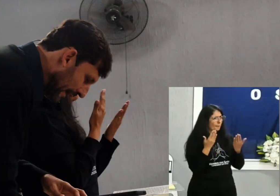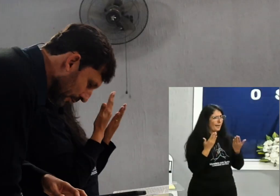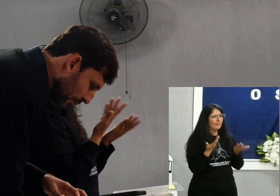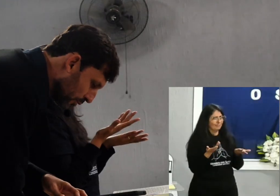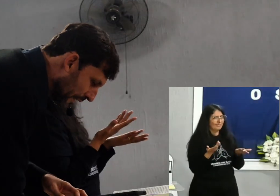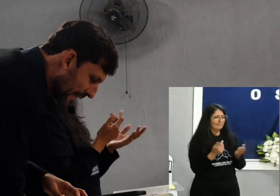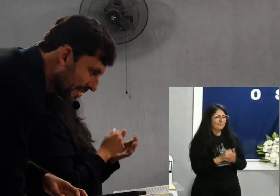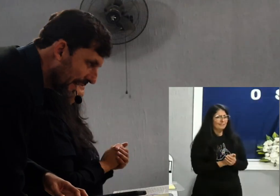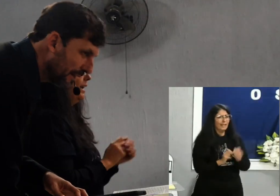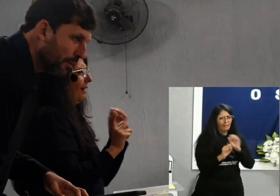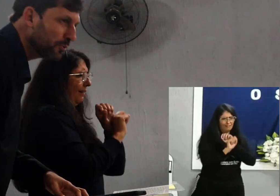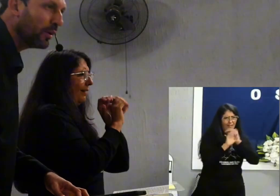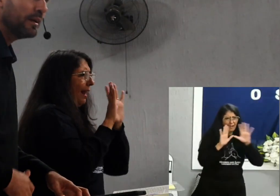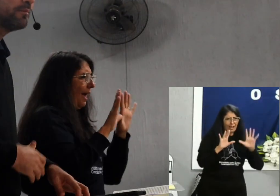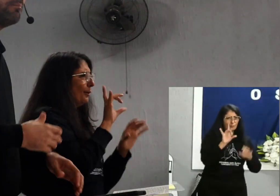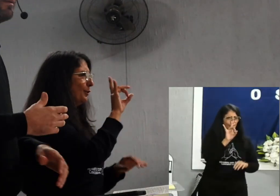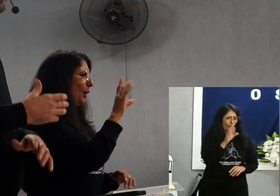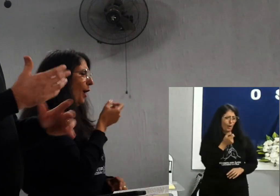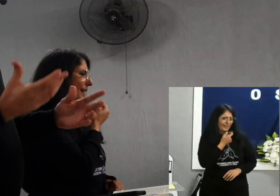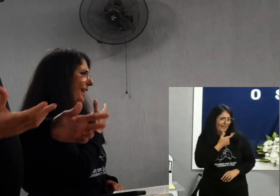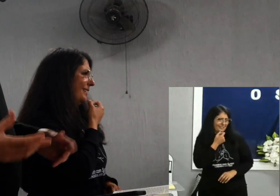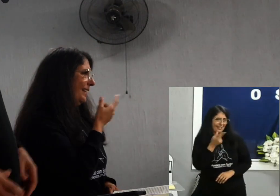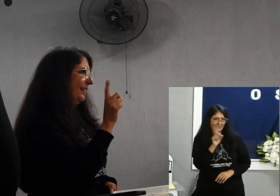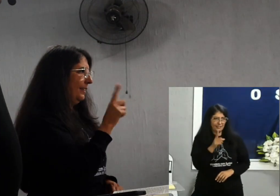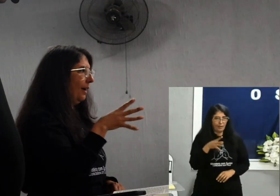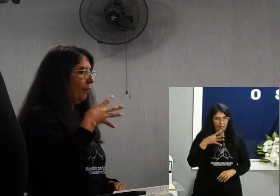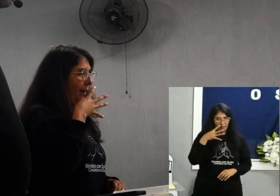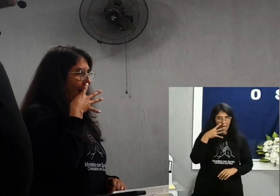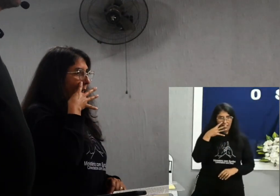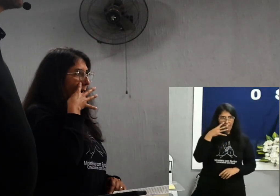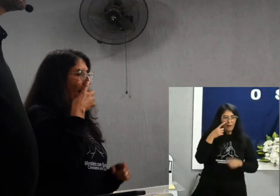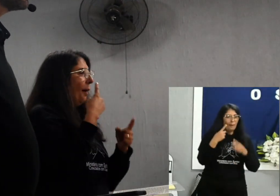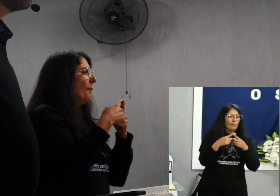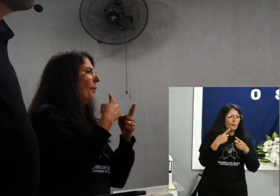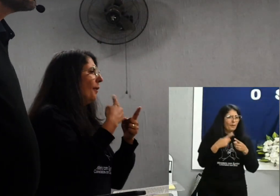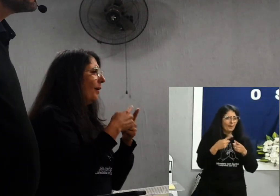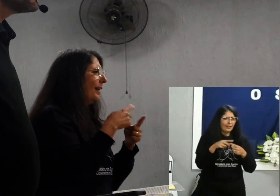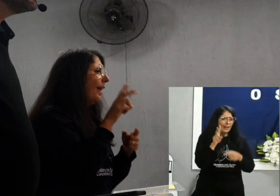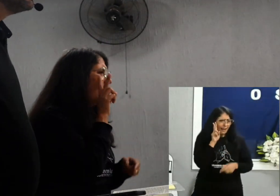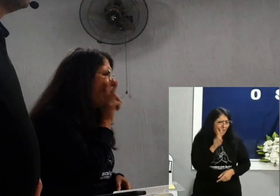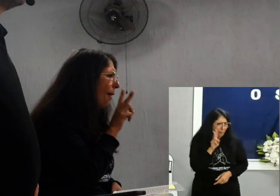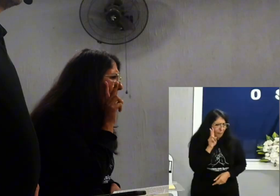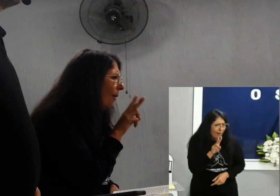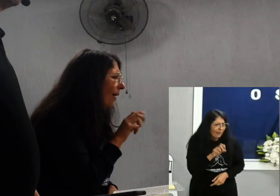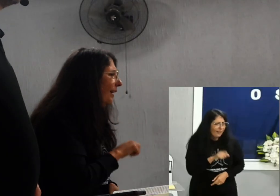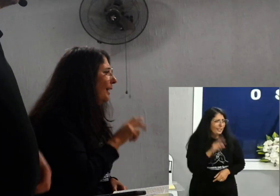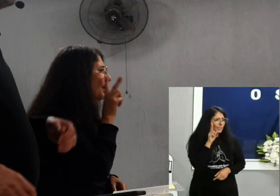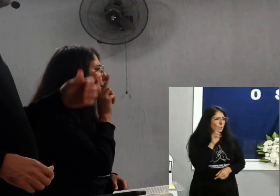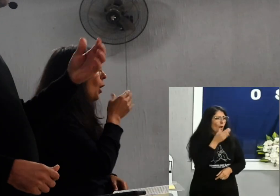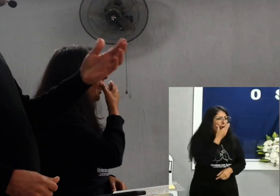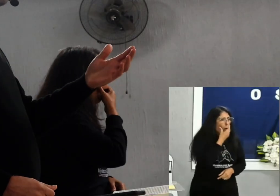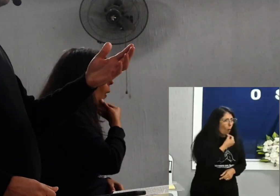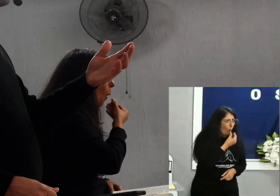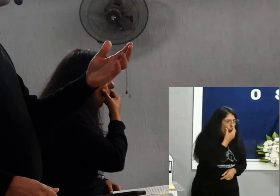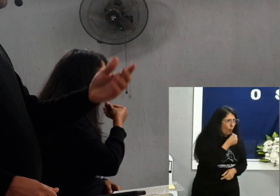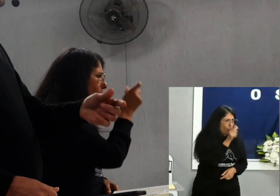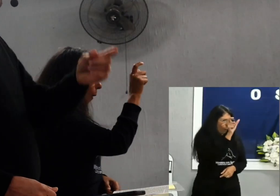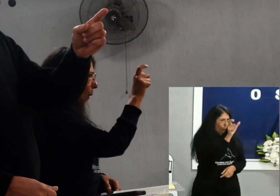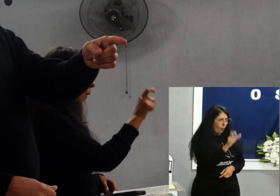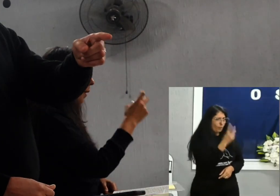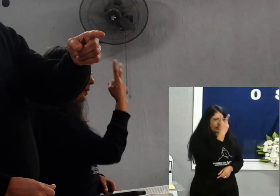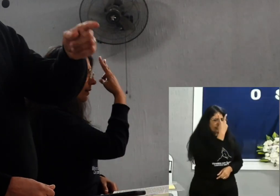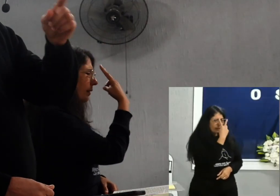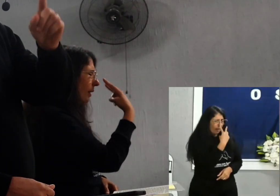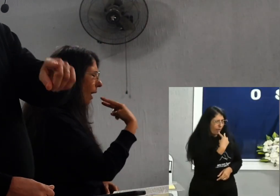Também, é claro, não só engraçada, né? Uma história impressionante, né? A cura daqueles cegos de nascença. Mas eu